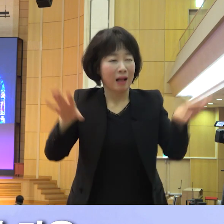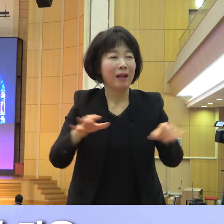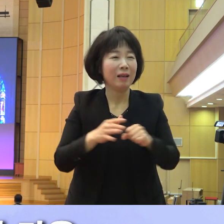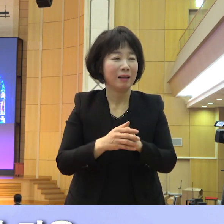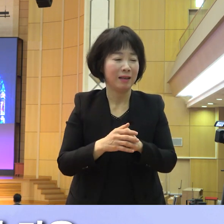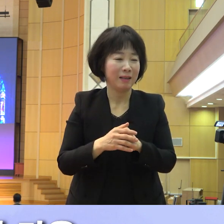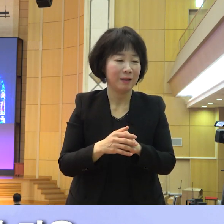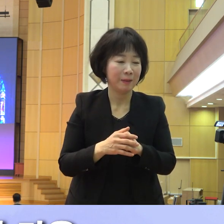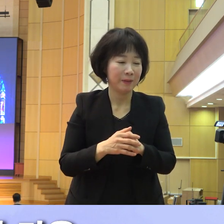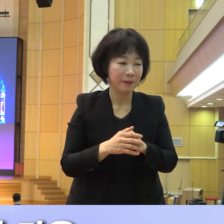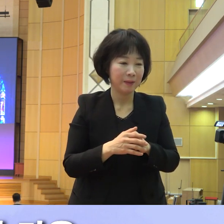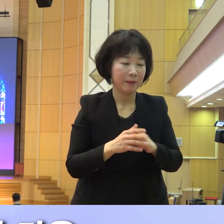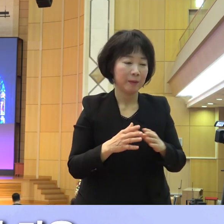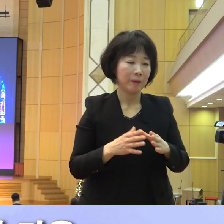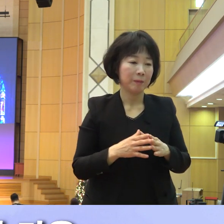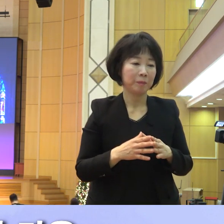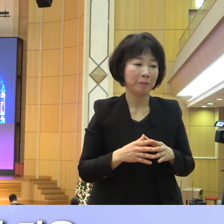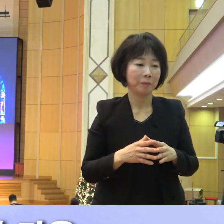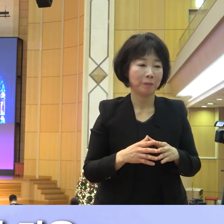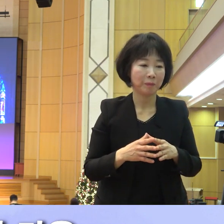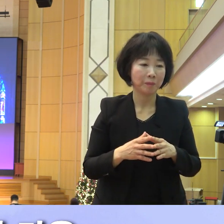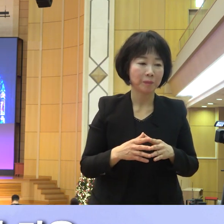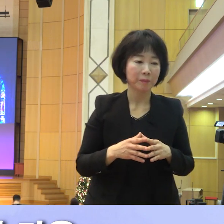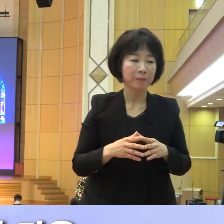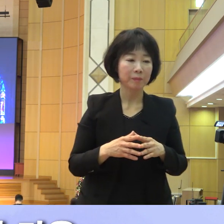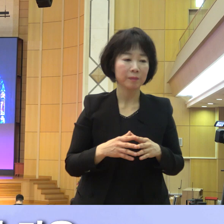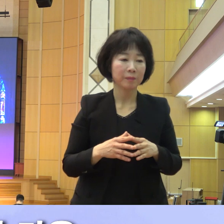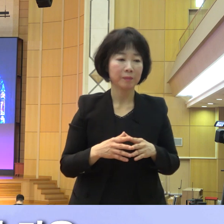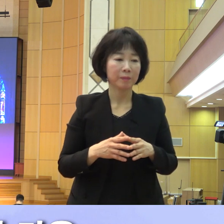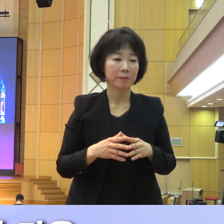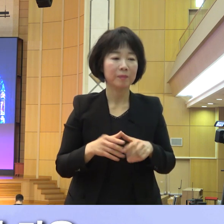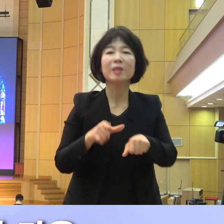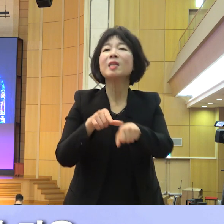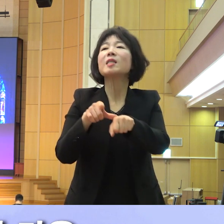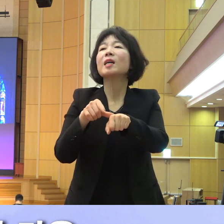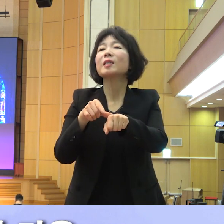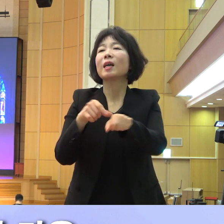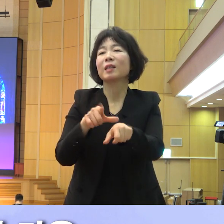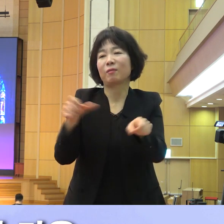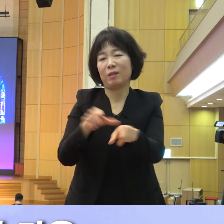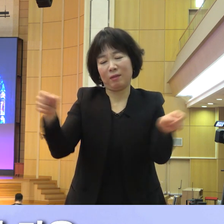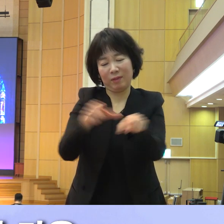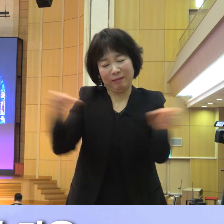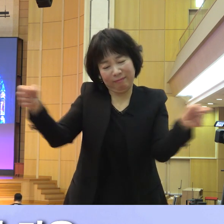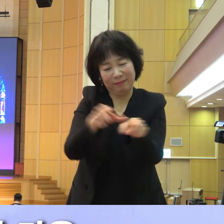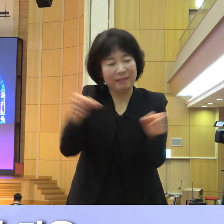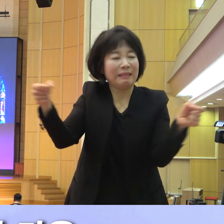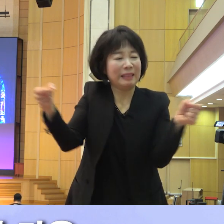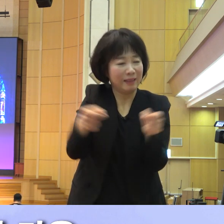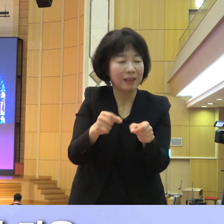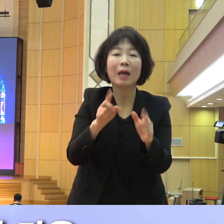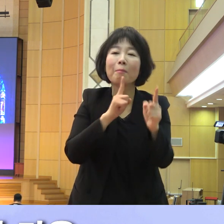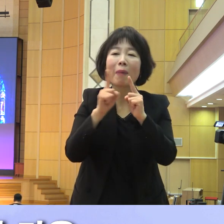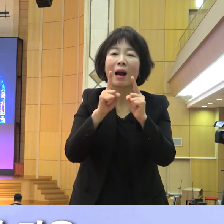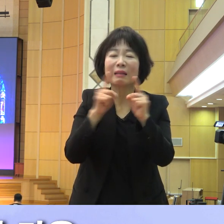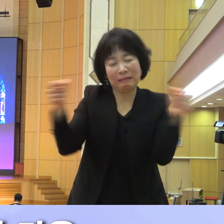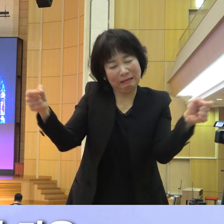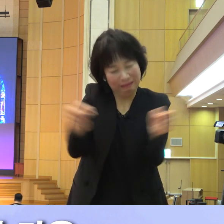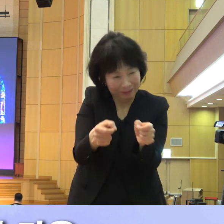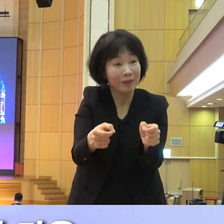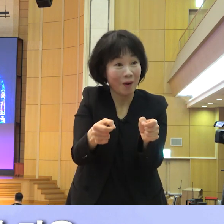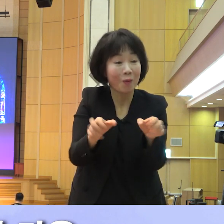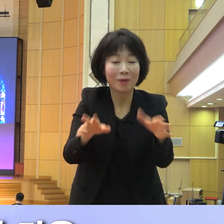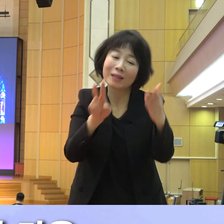4분 늦었는데 어떻게 하면 좋을까? 뭘 어떻게 줄이면 되지? 그래서 설교를 줄였습니다. 그리고 찬양을